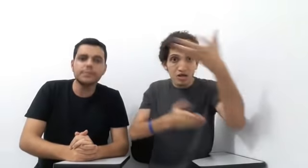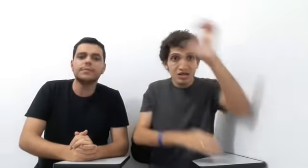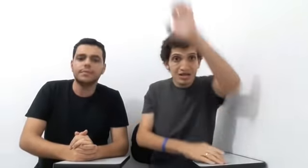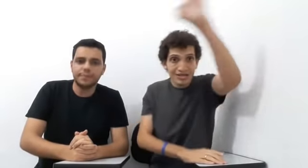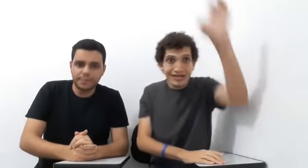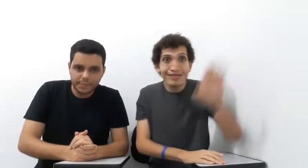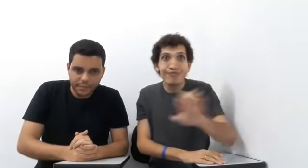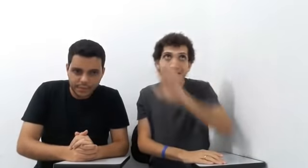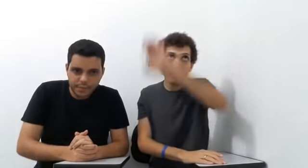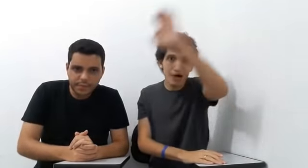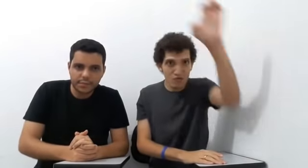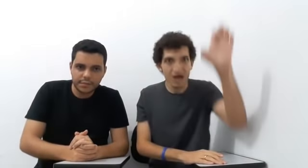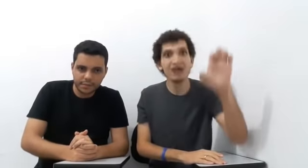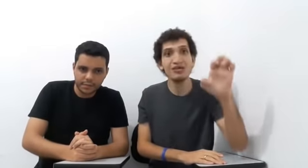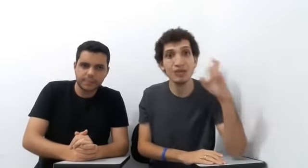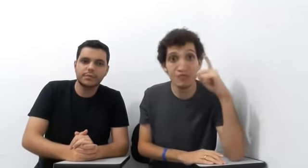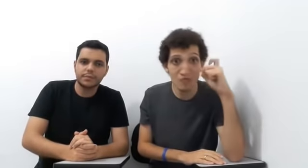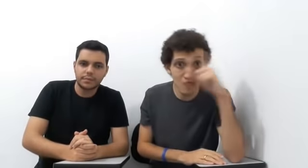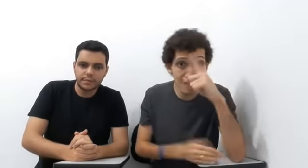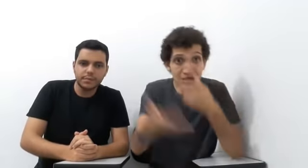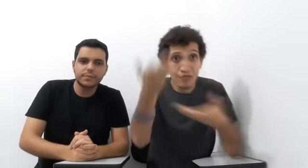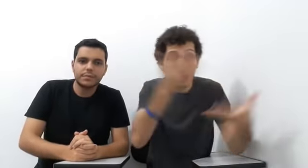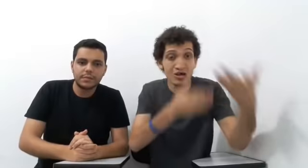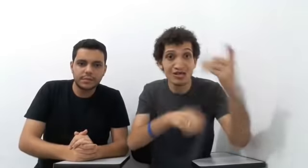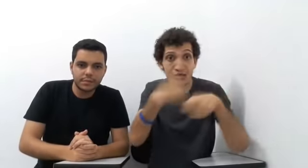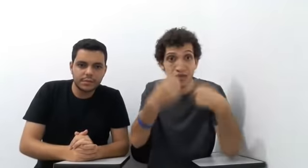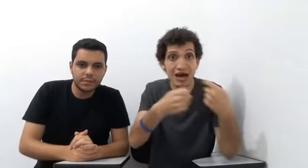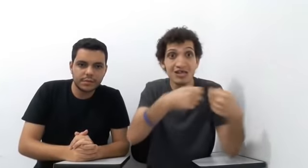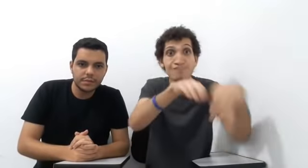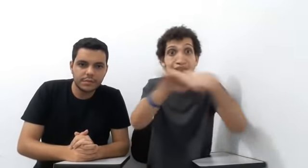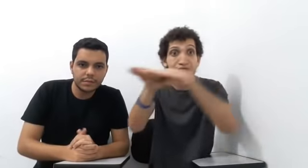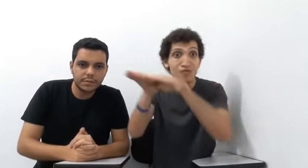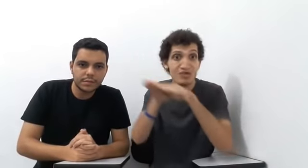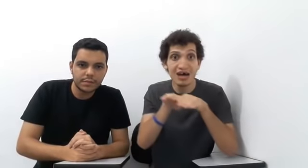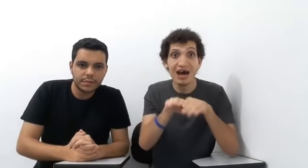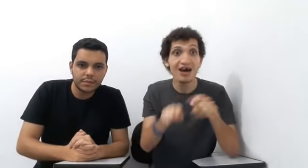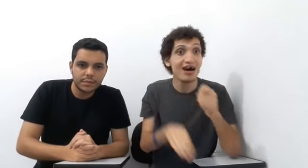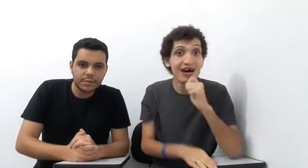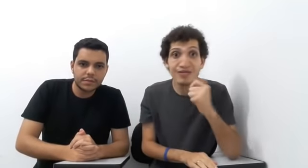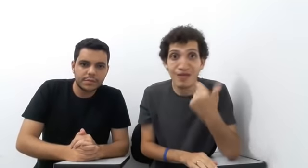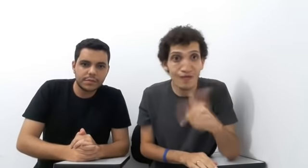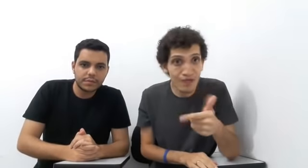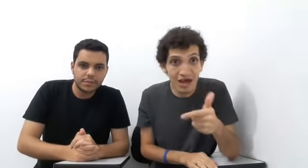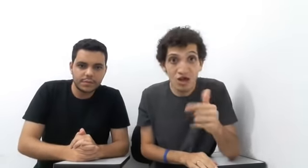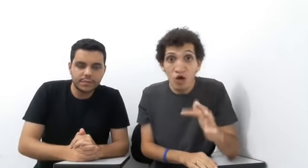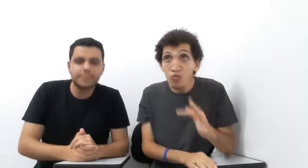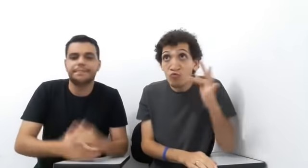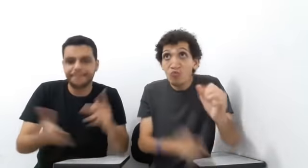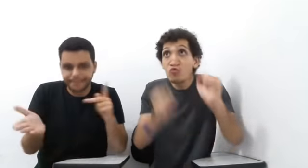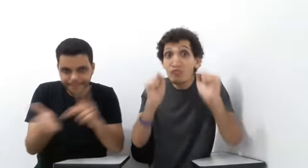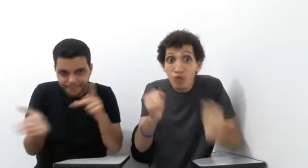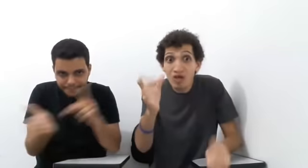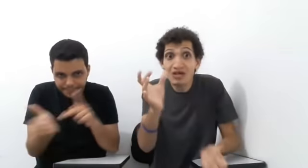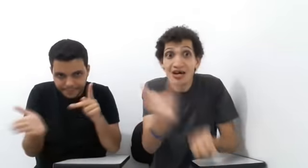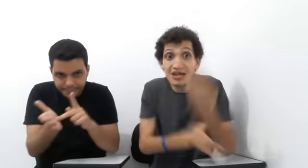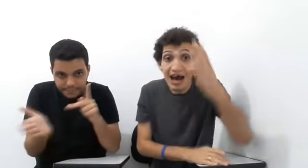e interestaduais, tem dificuldade para as trocas de sinais, de padronizar, ainda não tem. O futuro pode criar